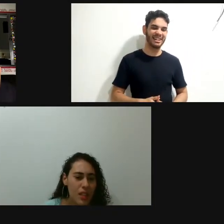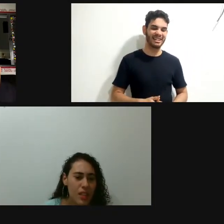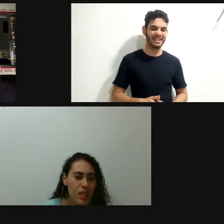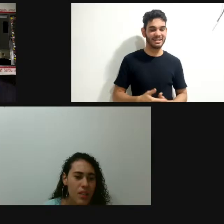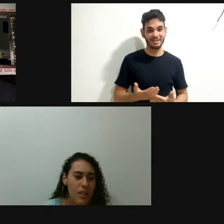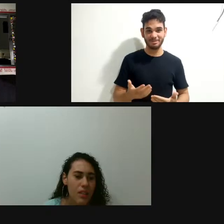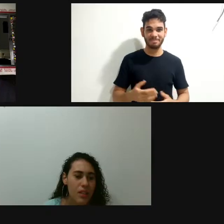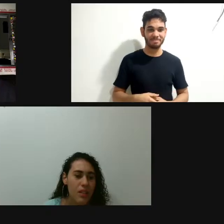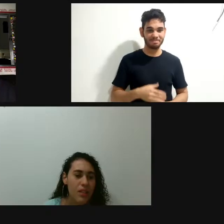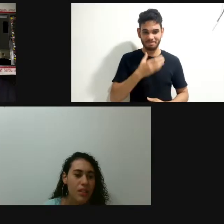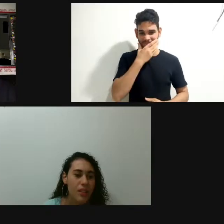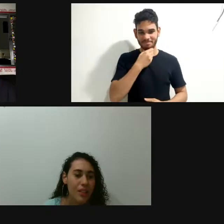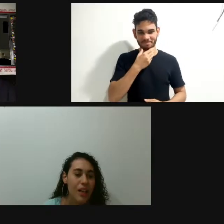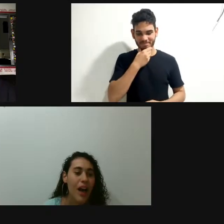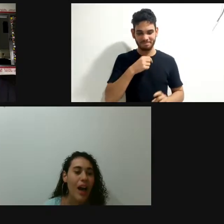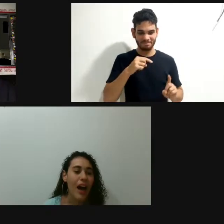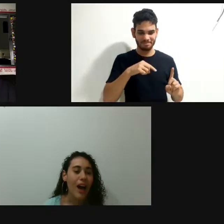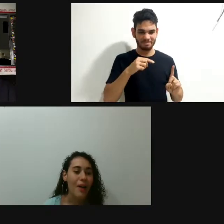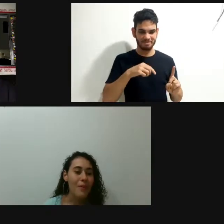Sandro Silva falou.